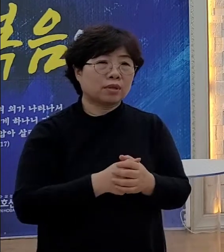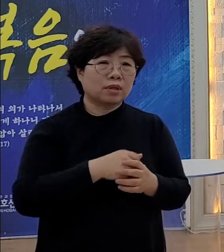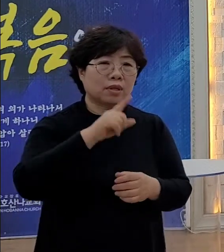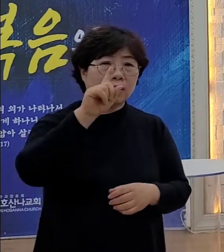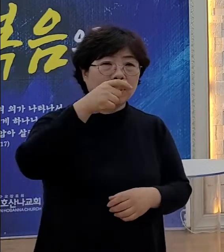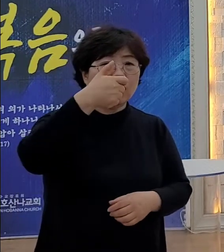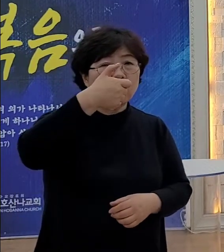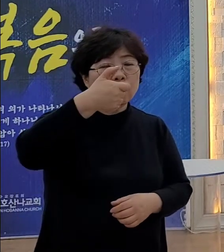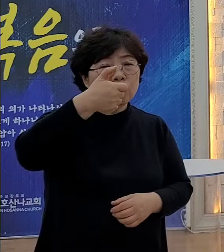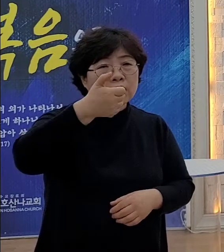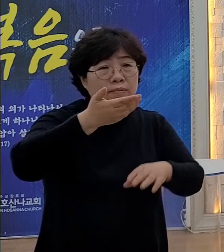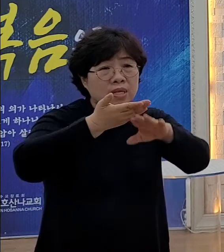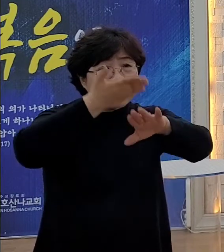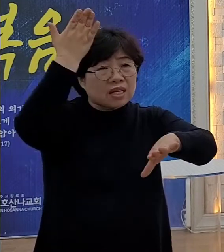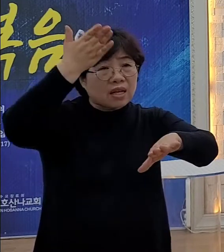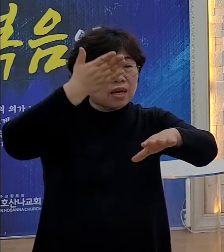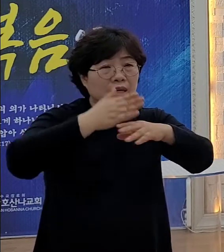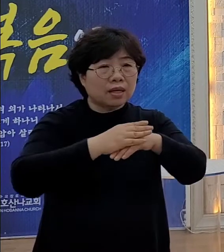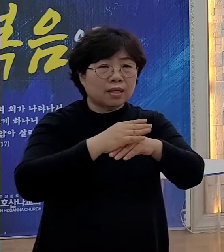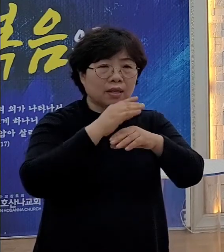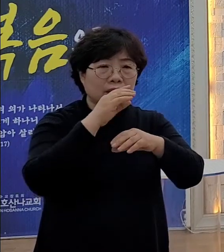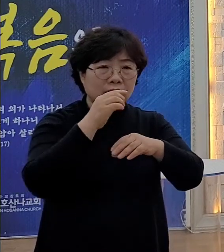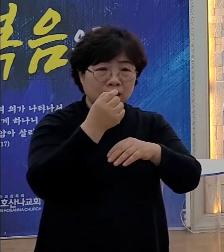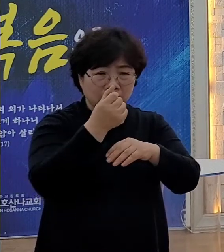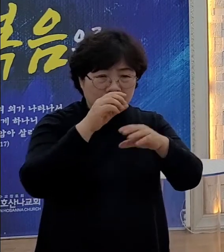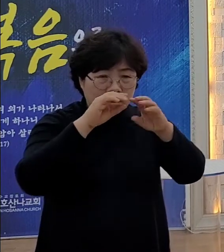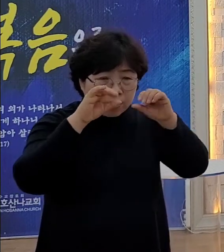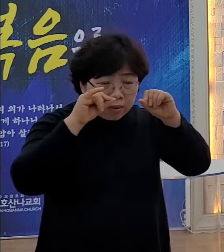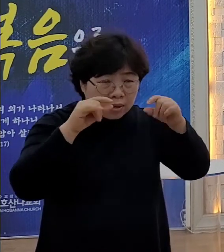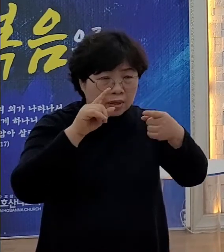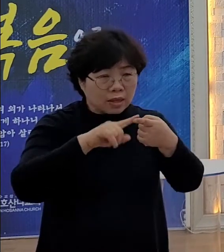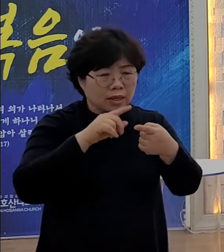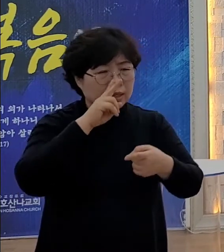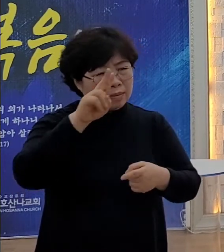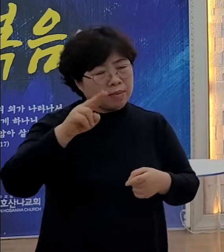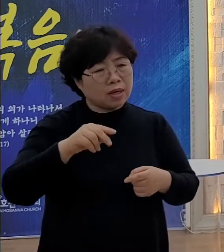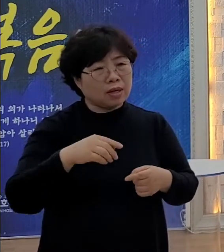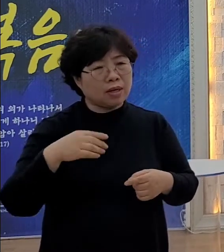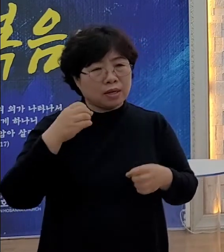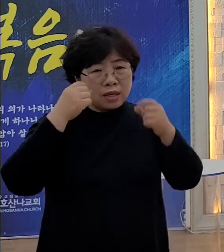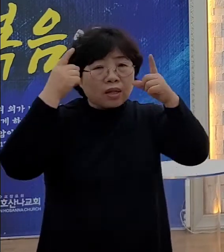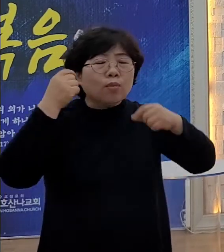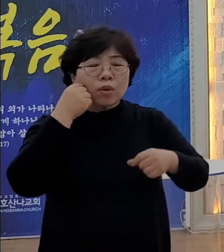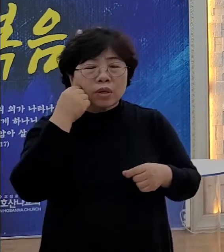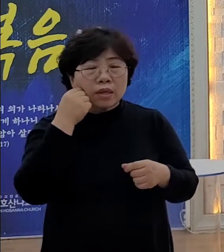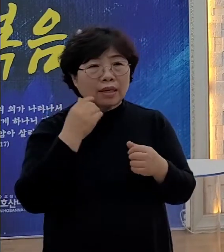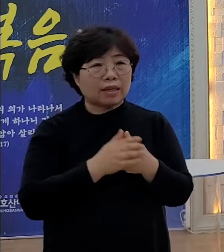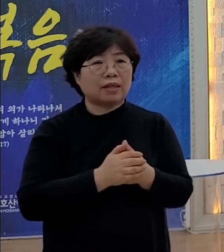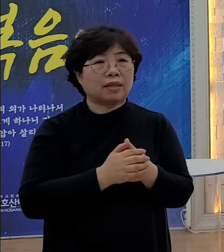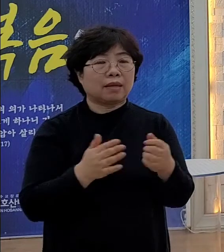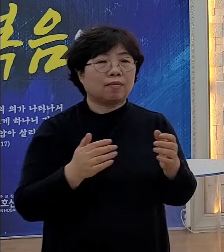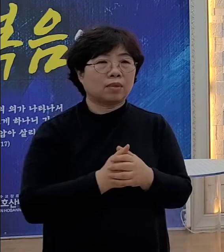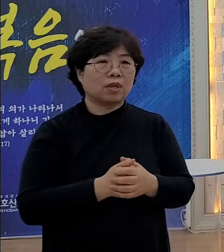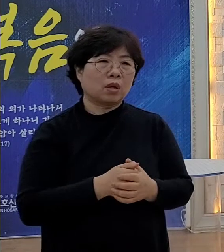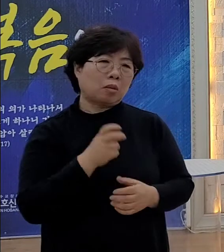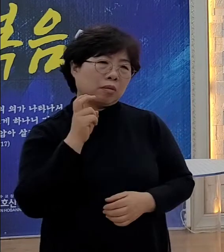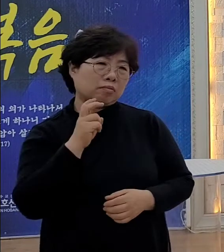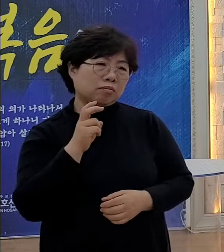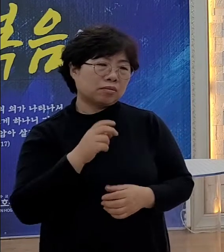하는 이 나쁨이라고, 매우 나쁨이라는 수치가 뭔지를 잘 모르거나, 아이고, 미세먼지 설마 무슨 일이